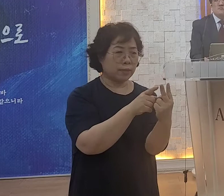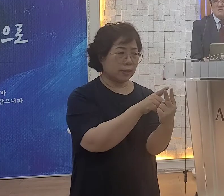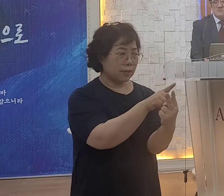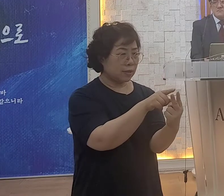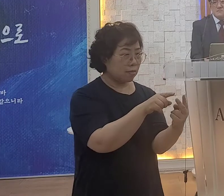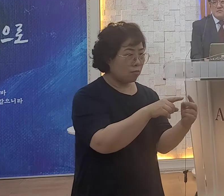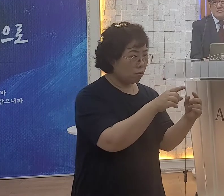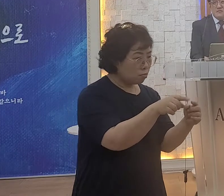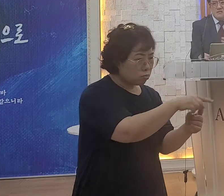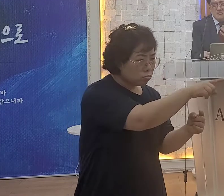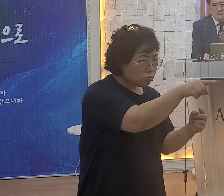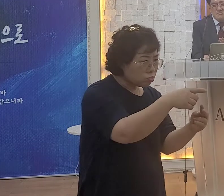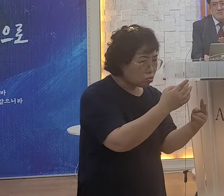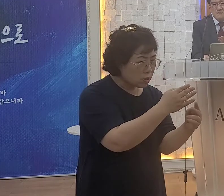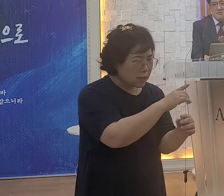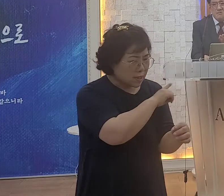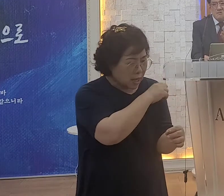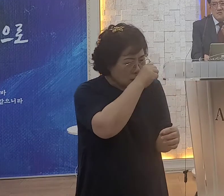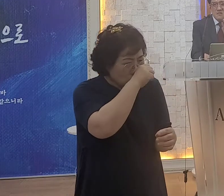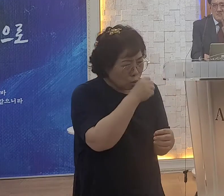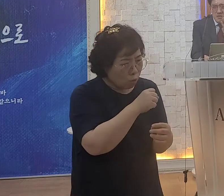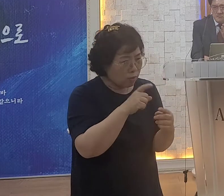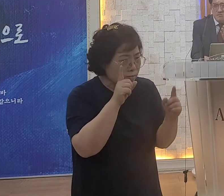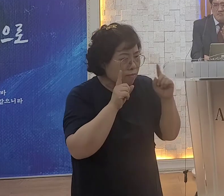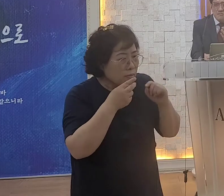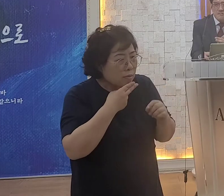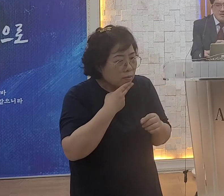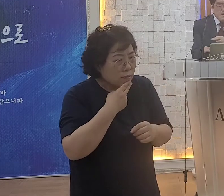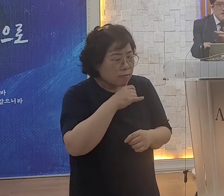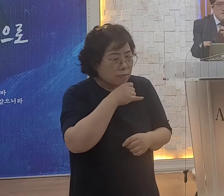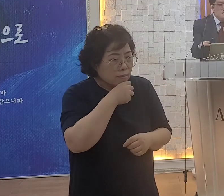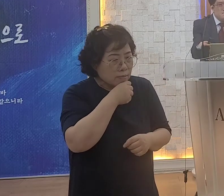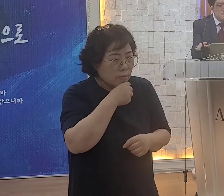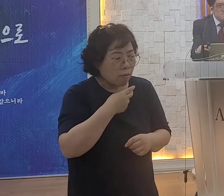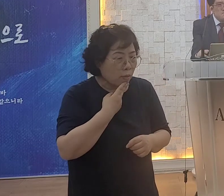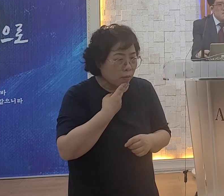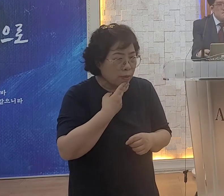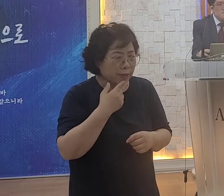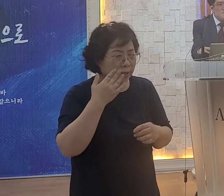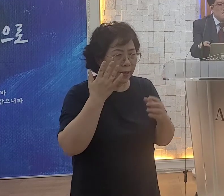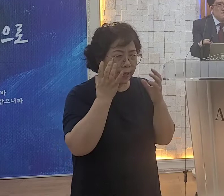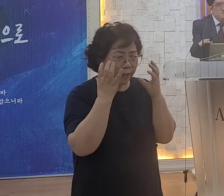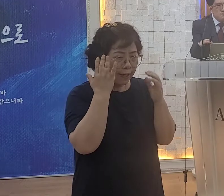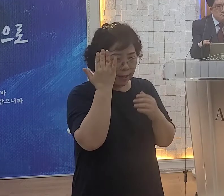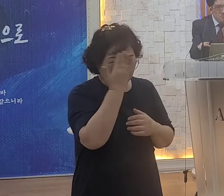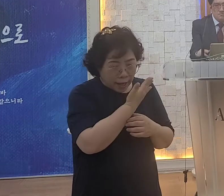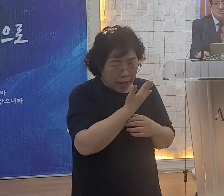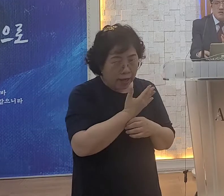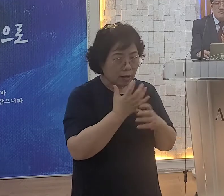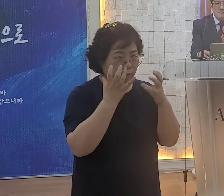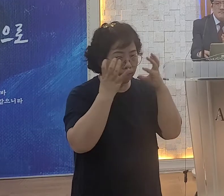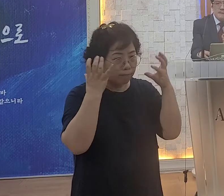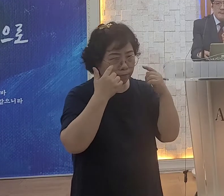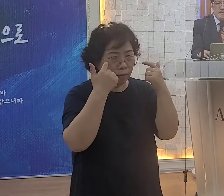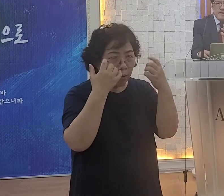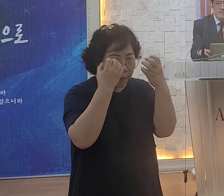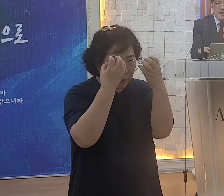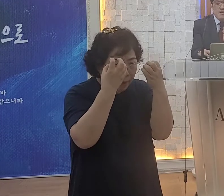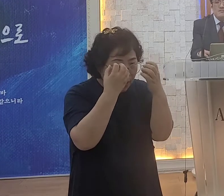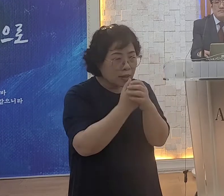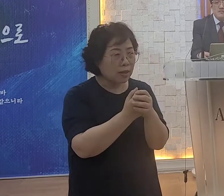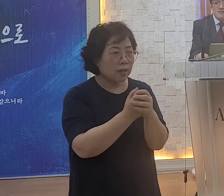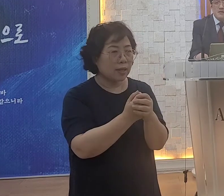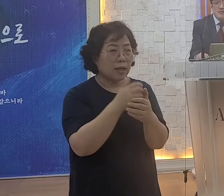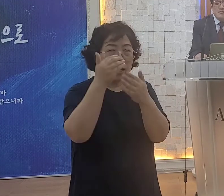제일 좋은 거, 흠도 없고 점도 없고 제일 토실토실하고 눈도 초롱초롱하고,